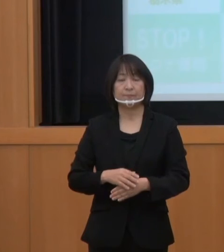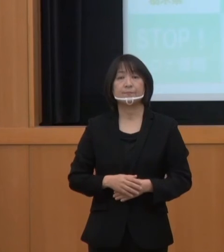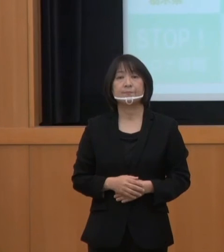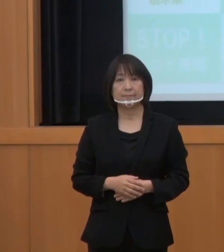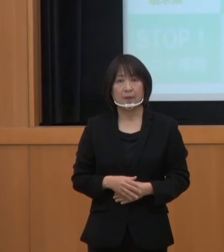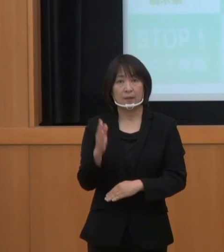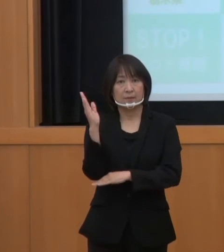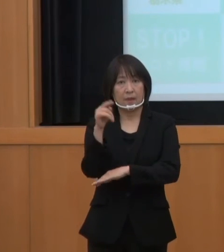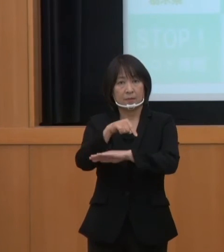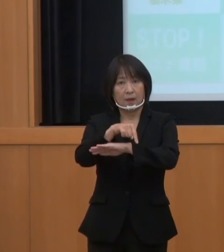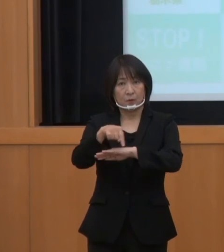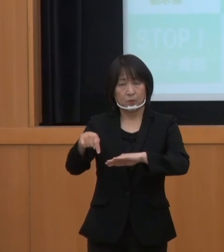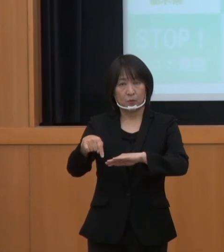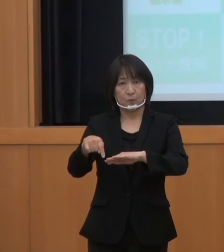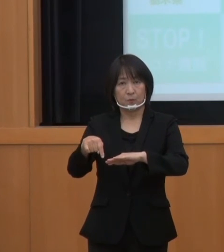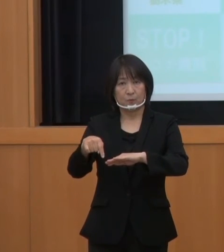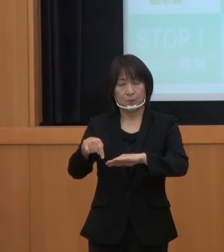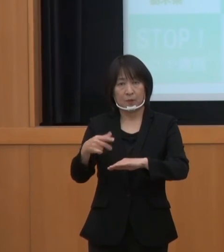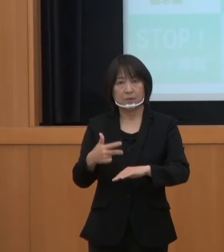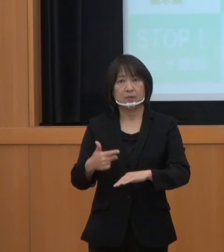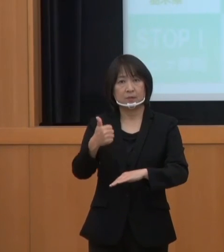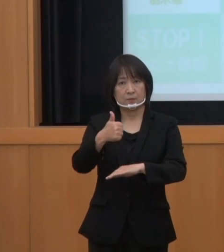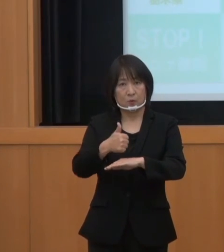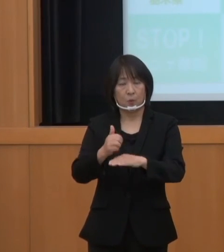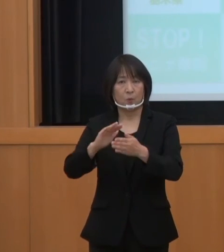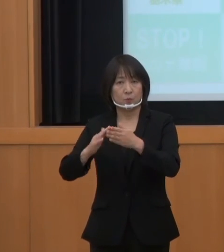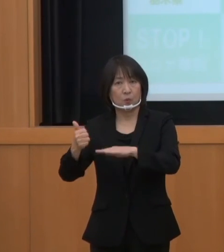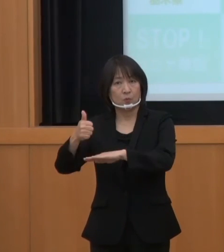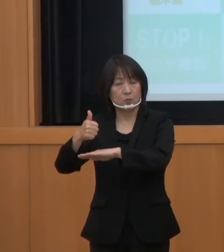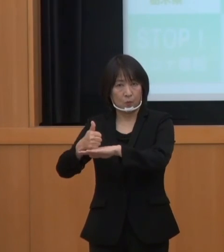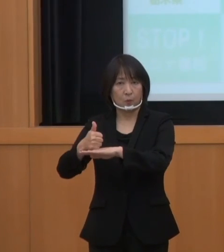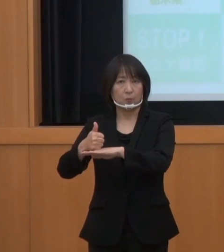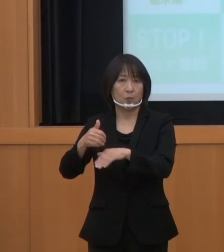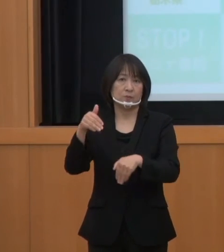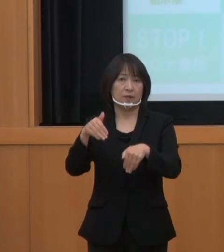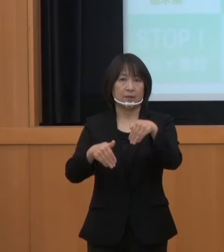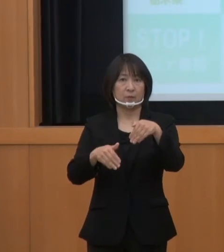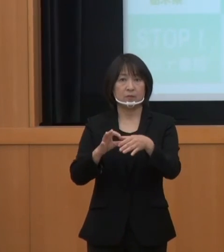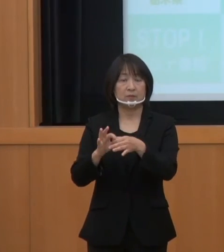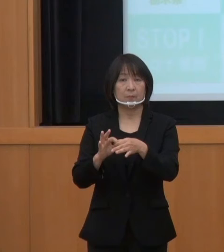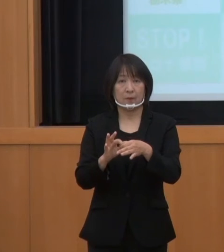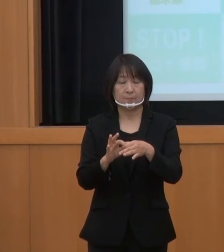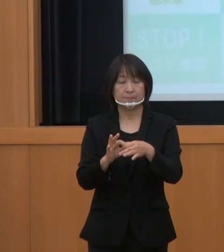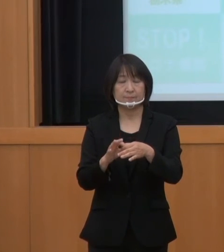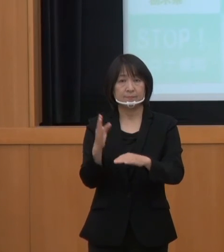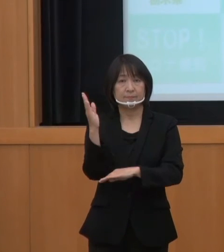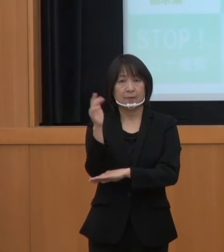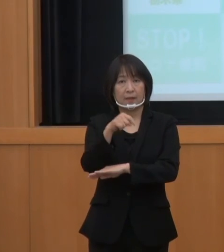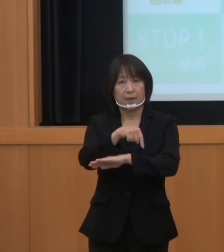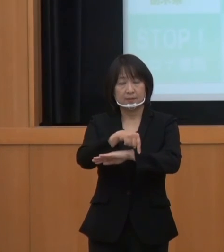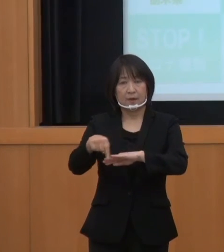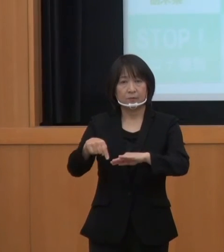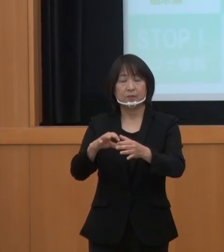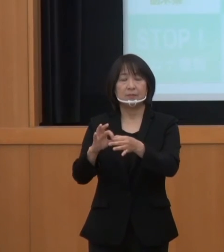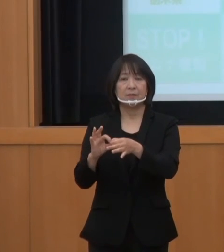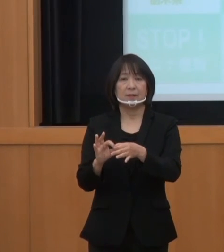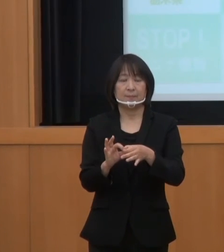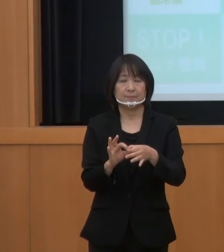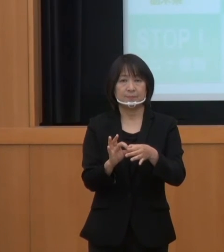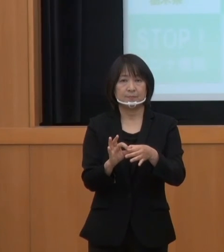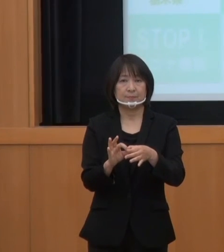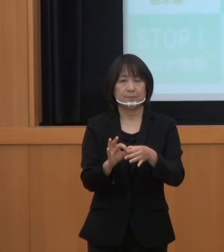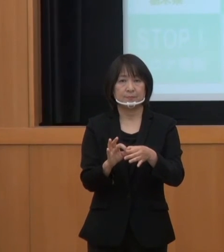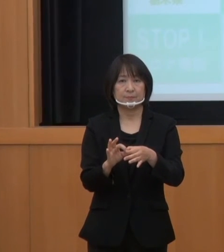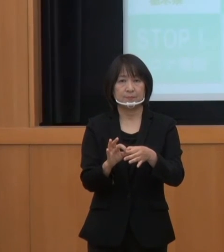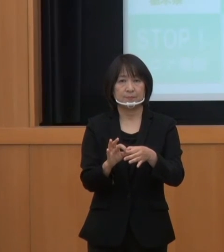策、まあ、市長選挙、町長選挙、高根沢もありましたけれども、政策について、